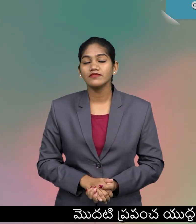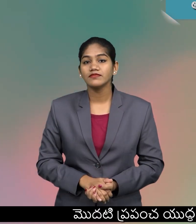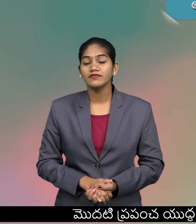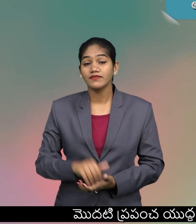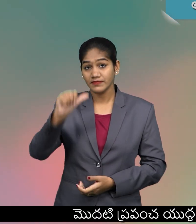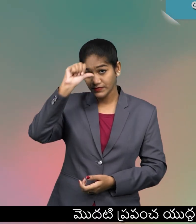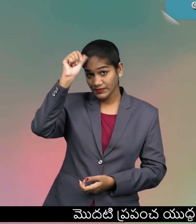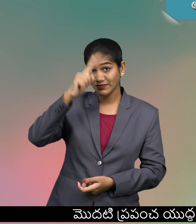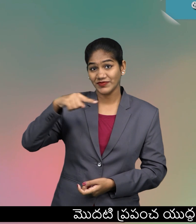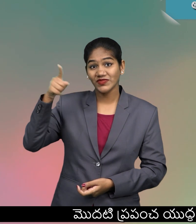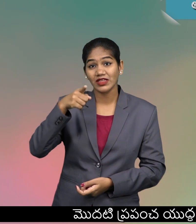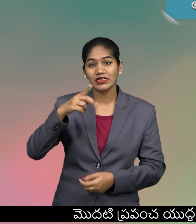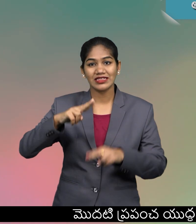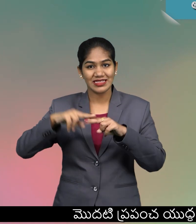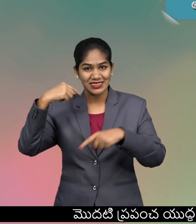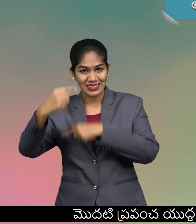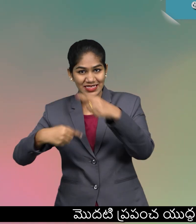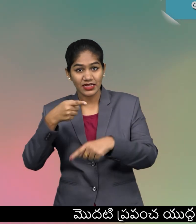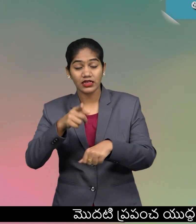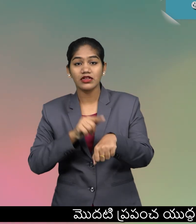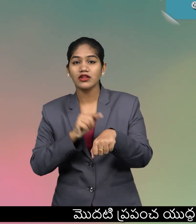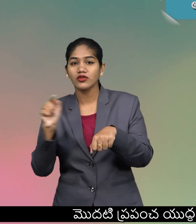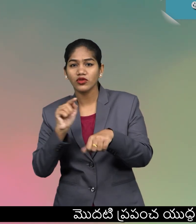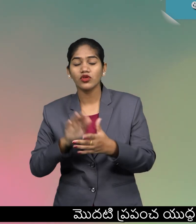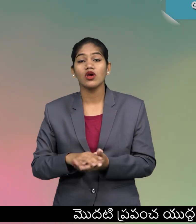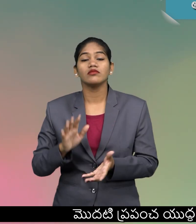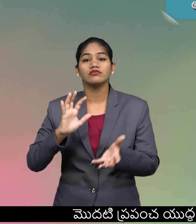మొదటి ప్రపంచ యుద్ధ సమయంలో భారతీయ పరిశ్రమ.